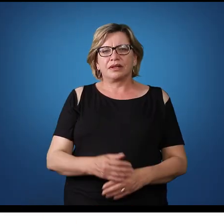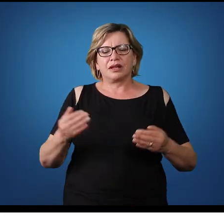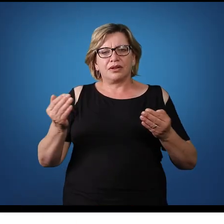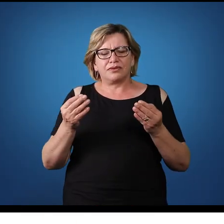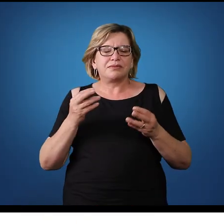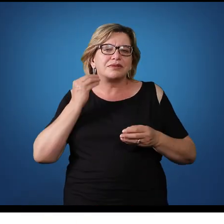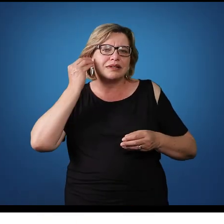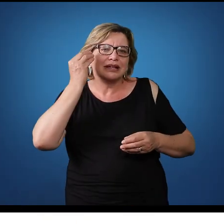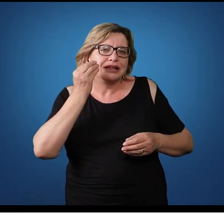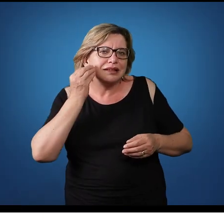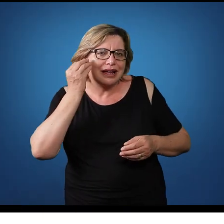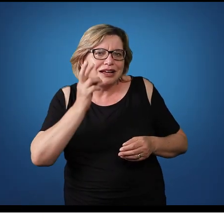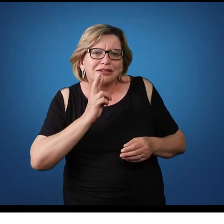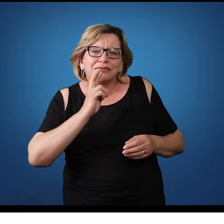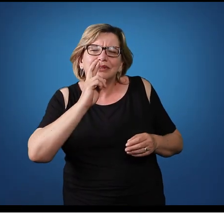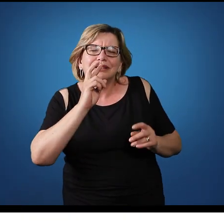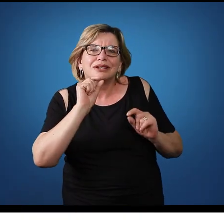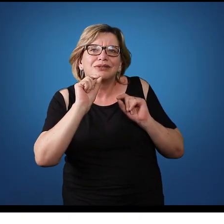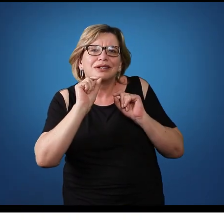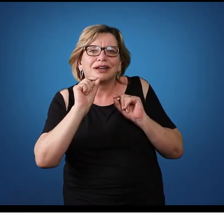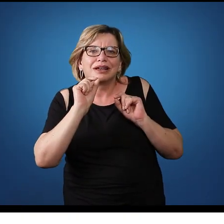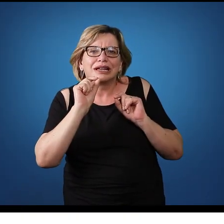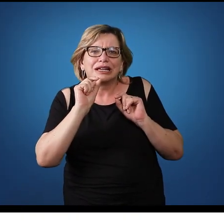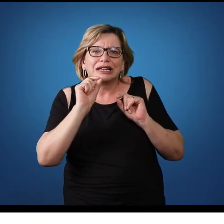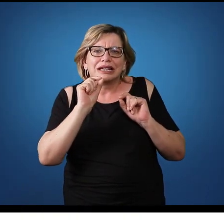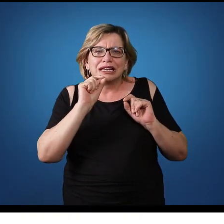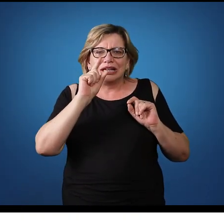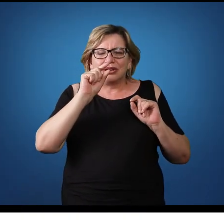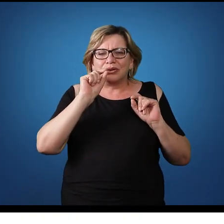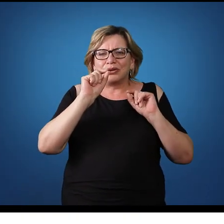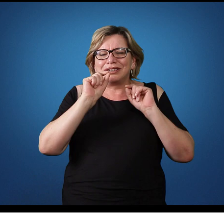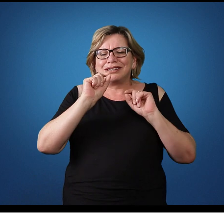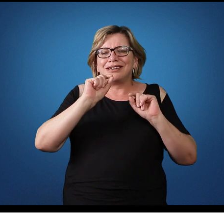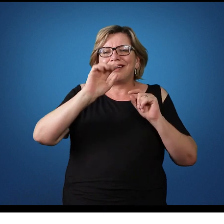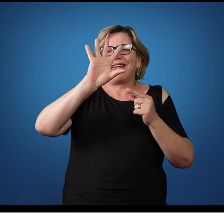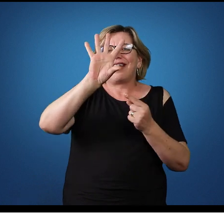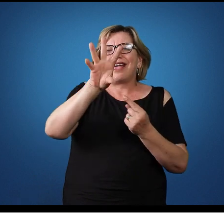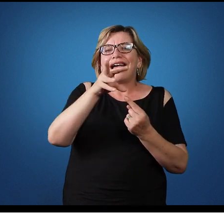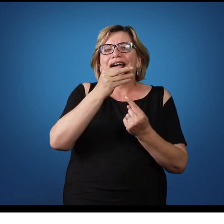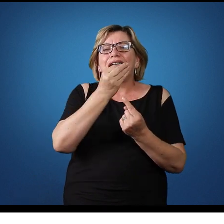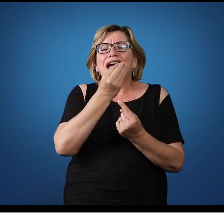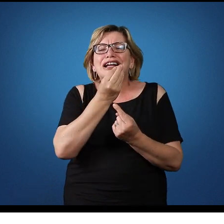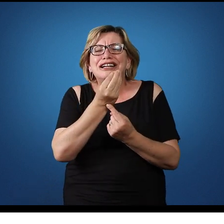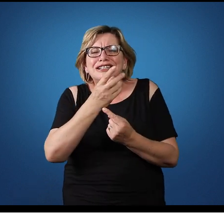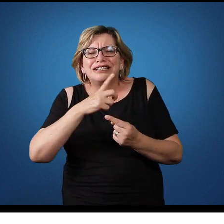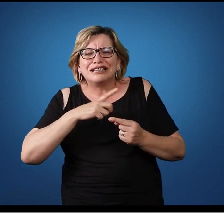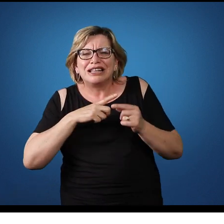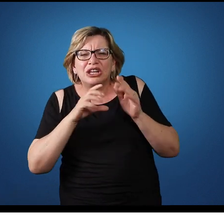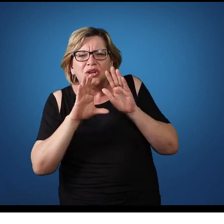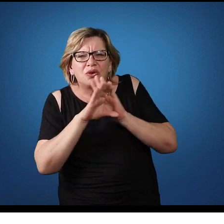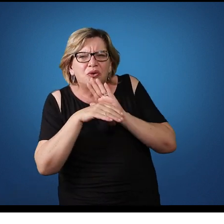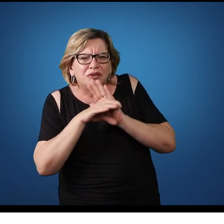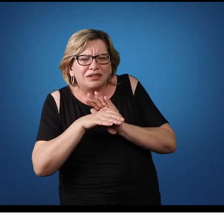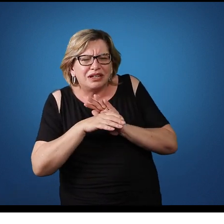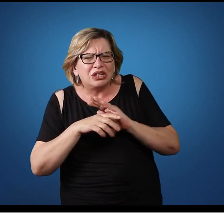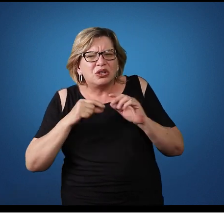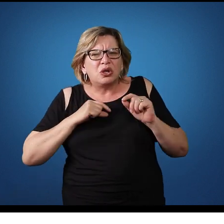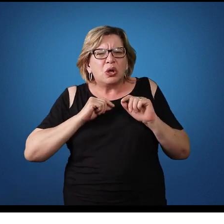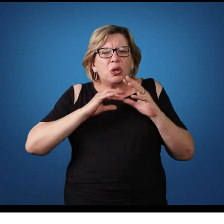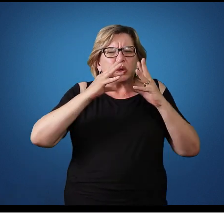Então vamos tentar agora responder aquela pergunta. Será que há uma definição de arte? Será que há alguma coisa que toda arte tem em